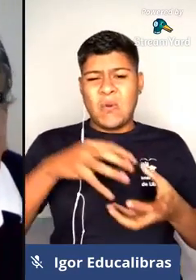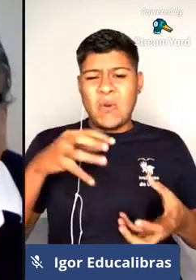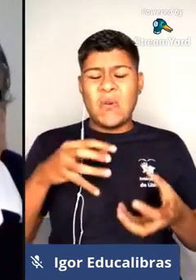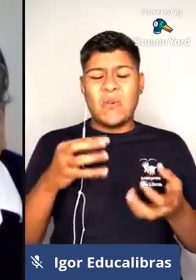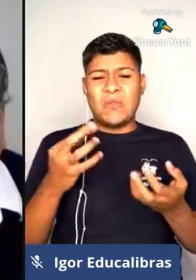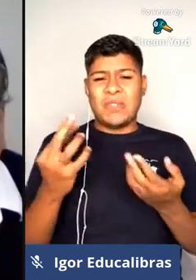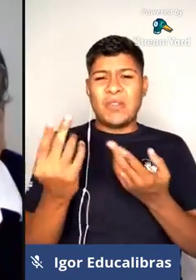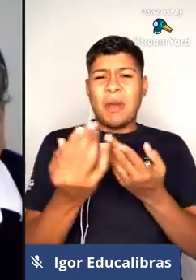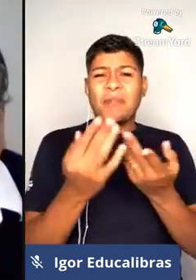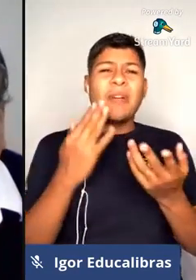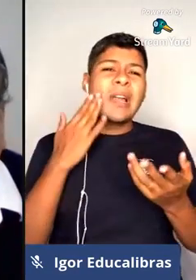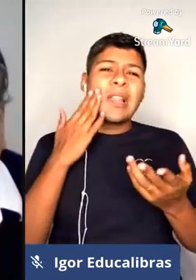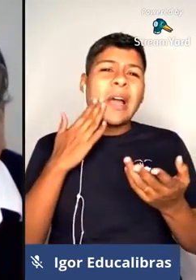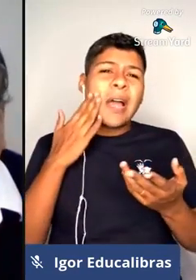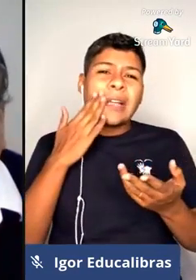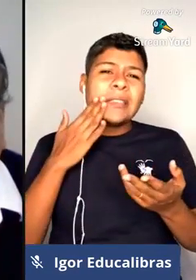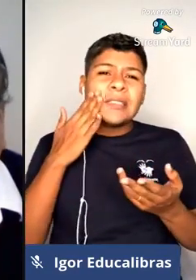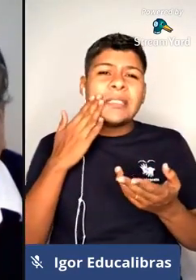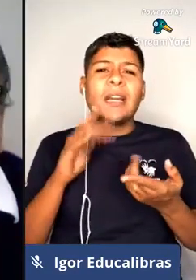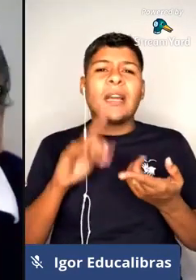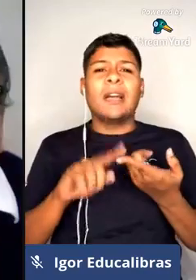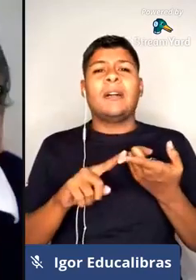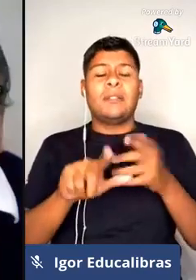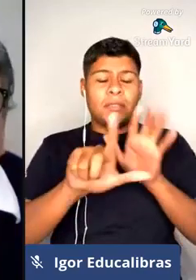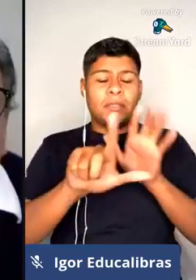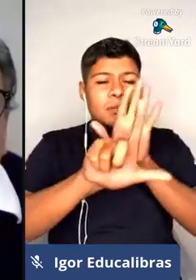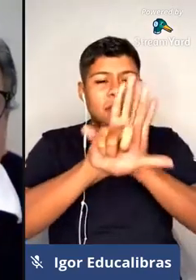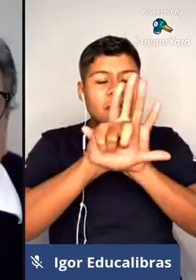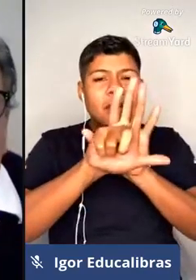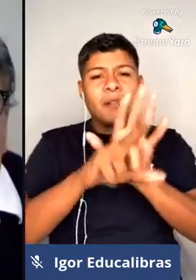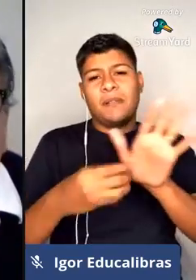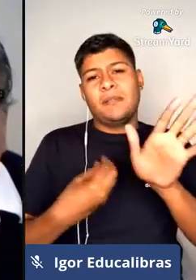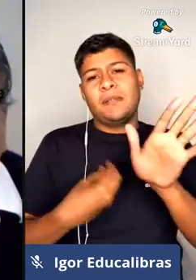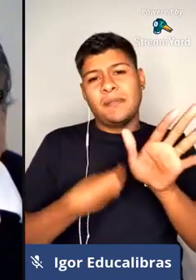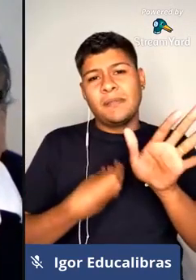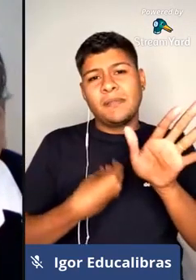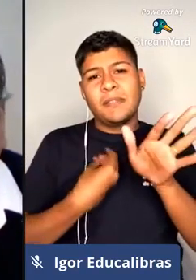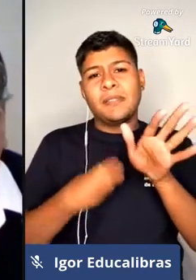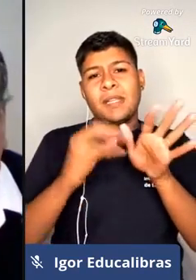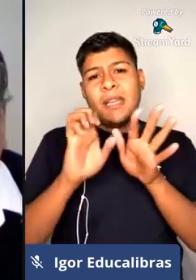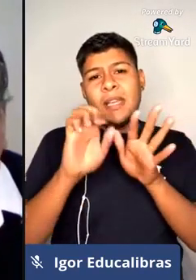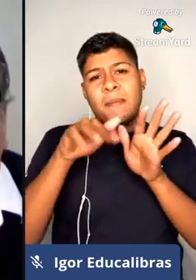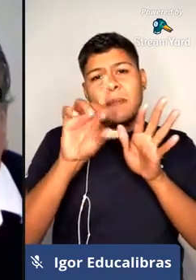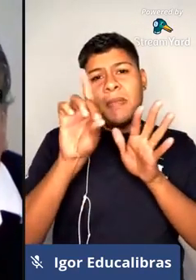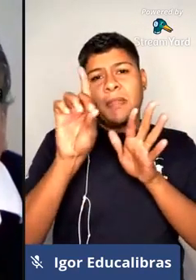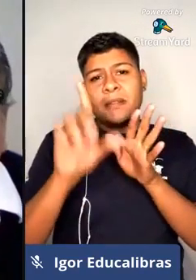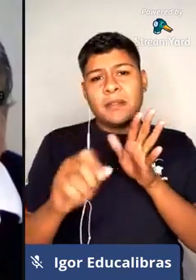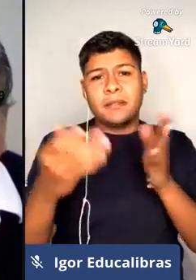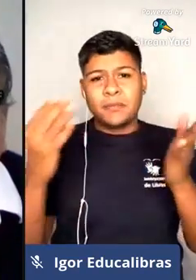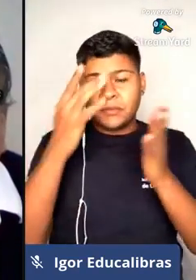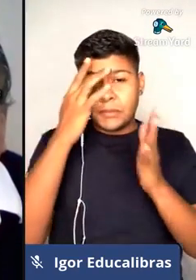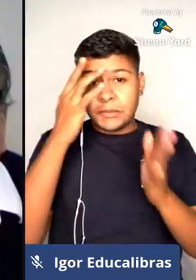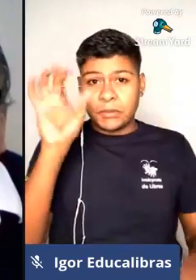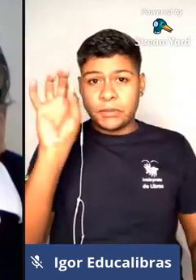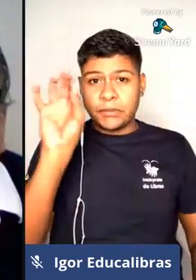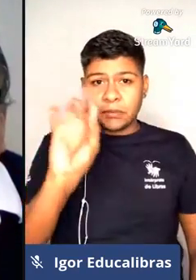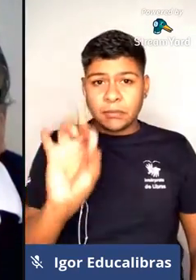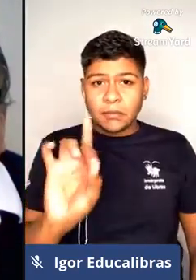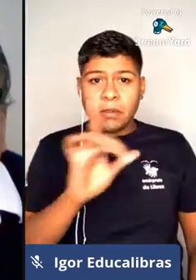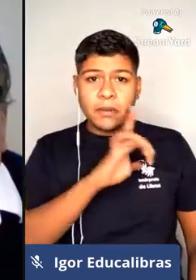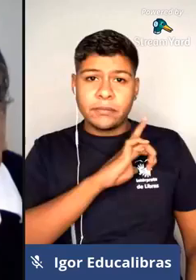racial, até com dispositivos legais, né, de emendas à Constituição, e agora pessoa com deficiência, com